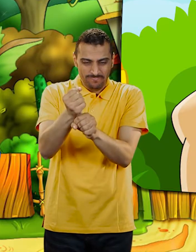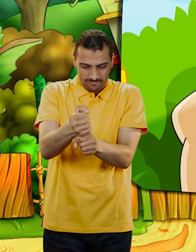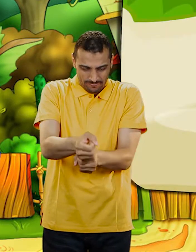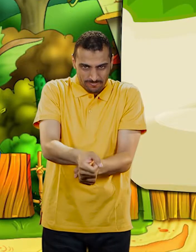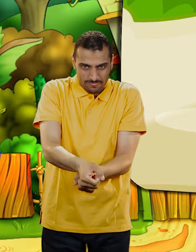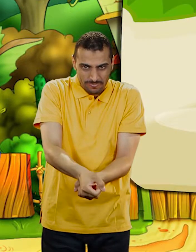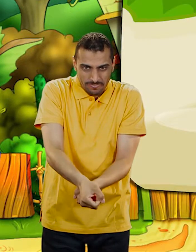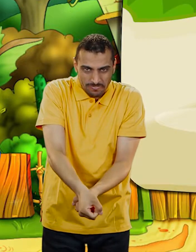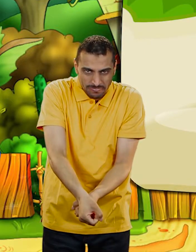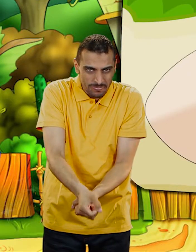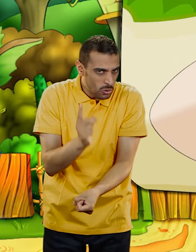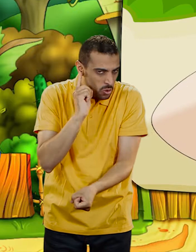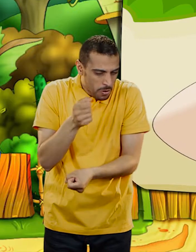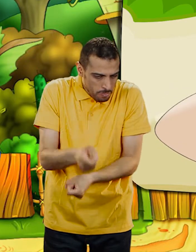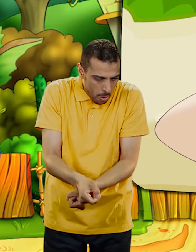الفور